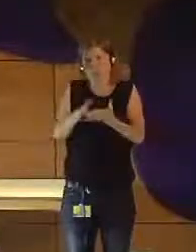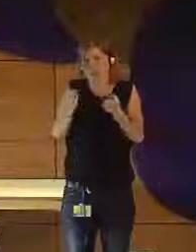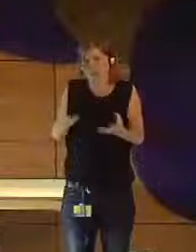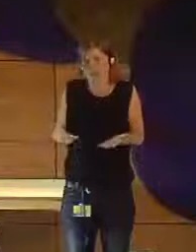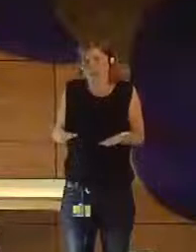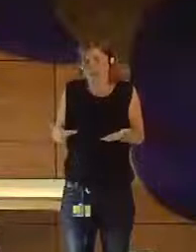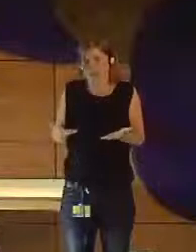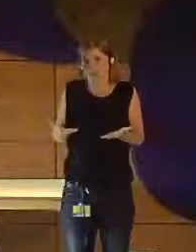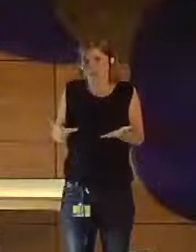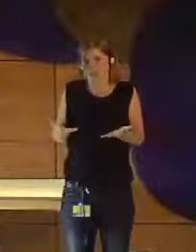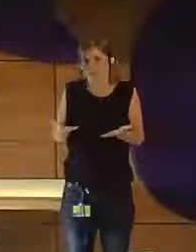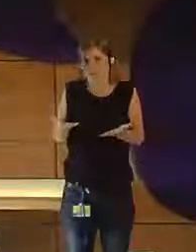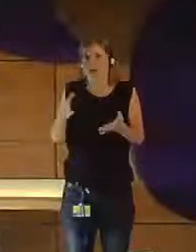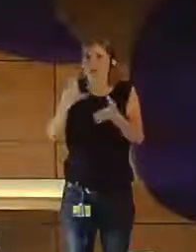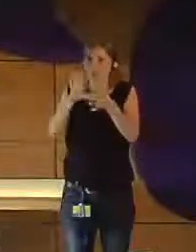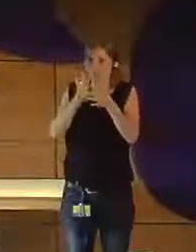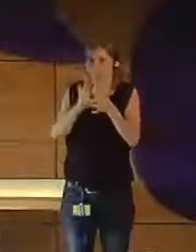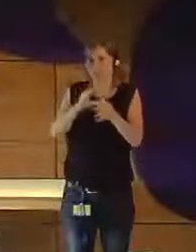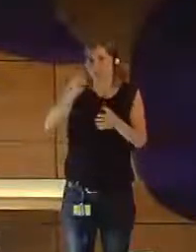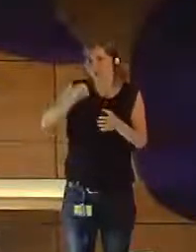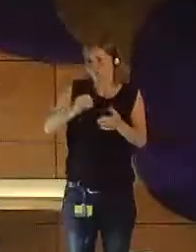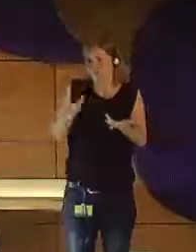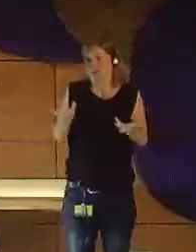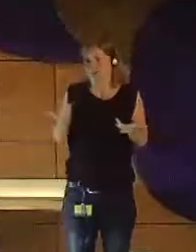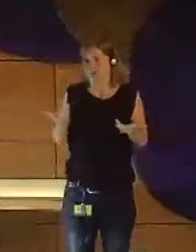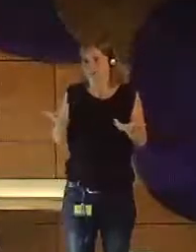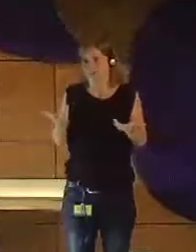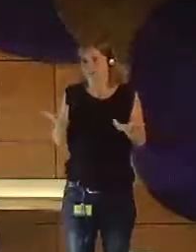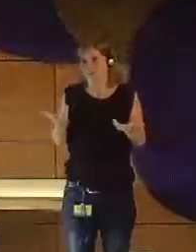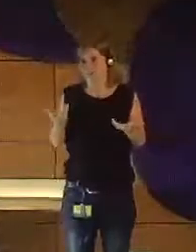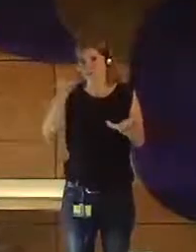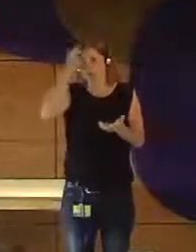unter Östrogen, pur Östrogen.